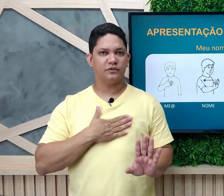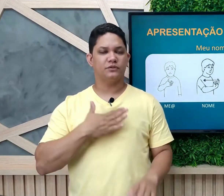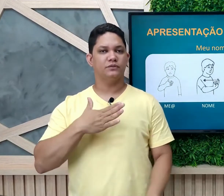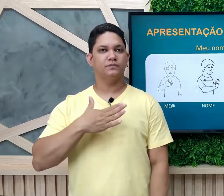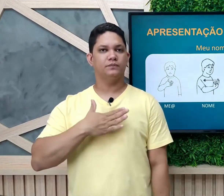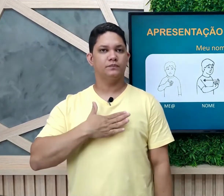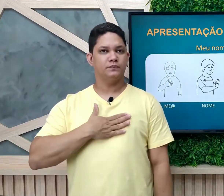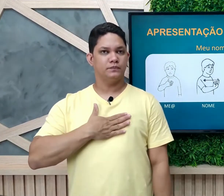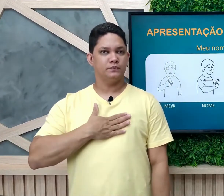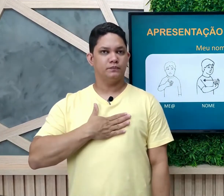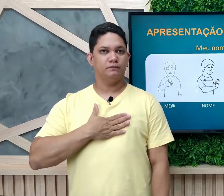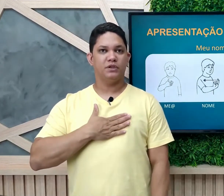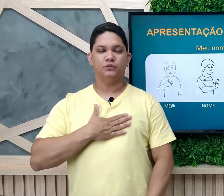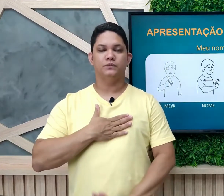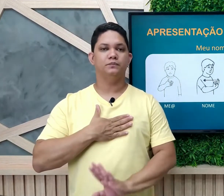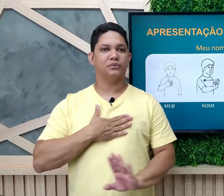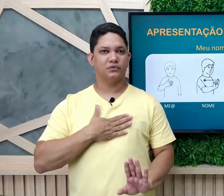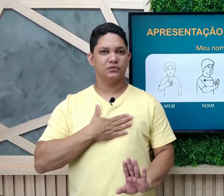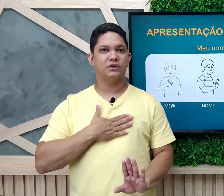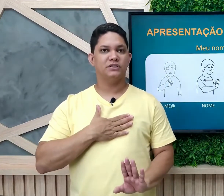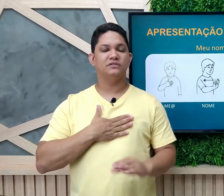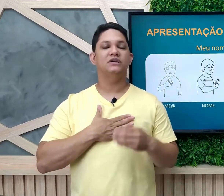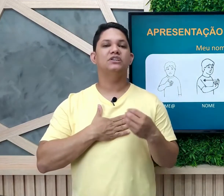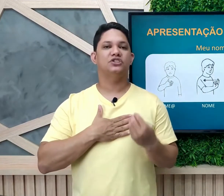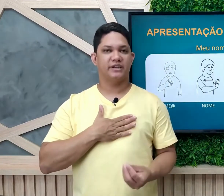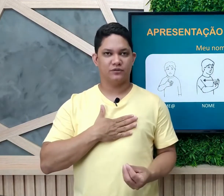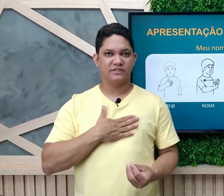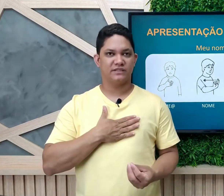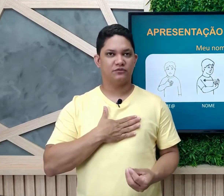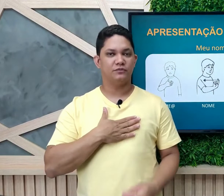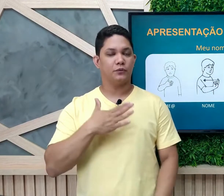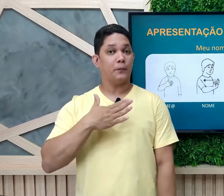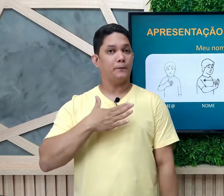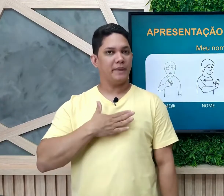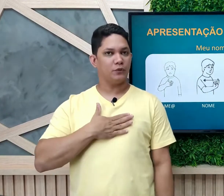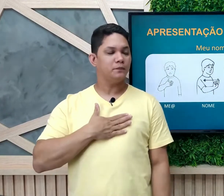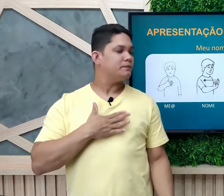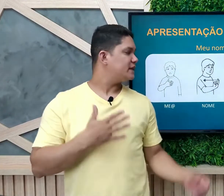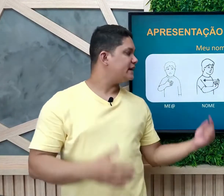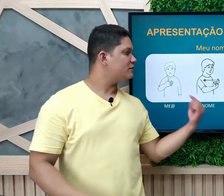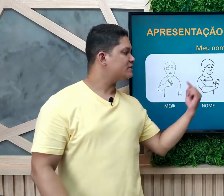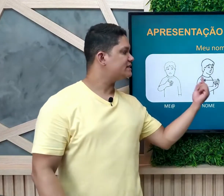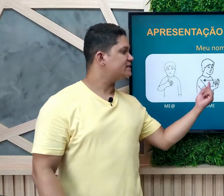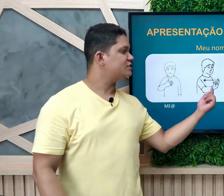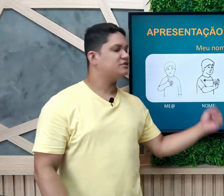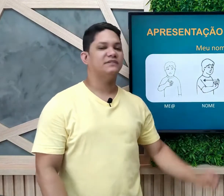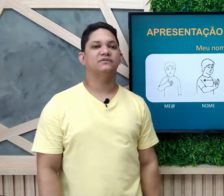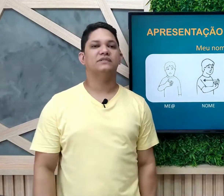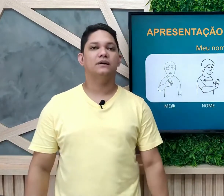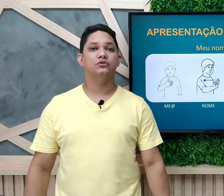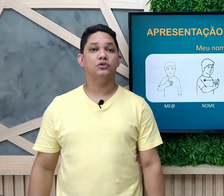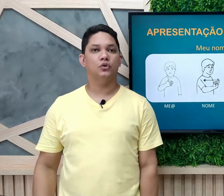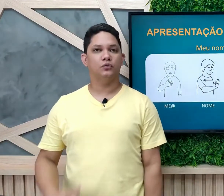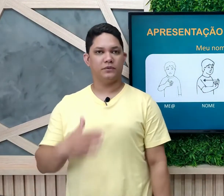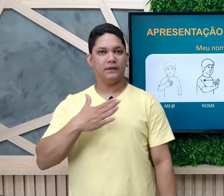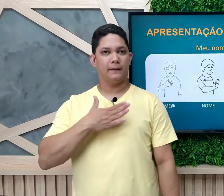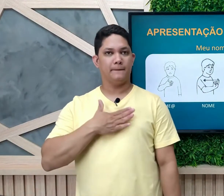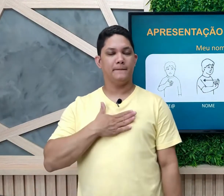movimento. Meu. Pronto, só isso já é o sinal de meu. Meu, e aí logo em seguida a gente faz o sinal de nome.